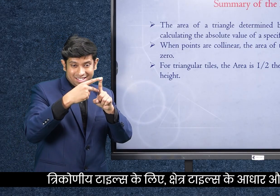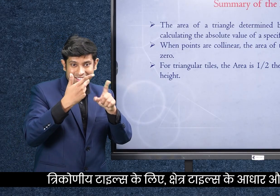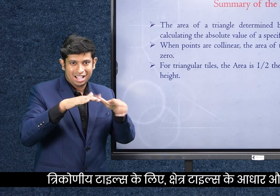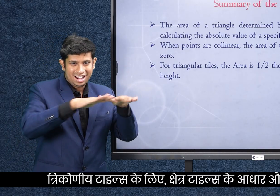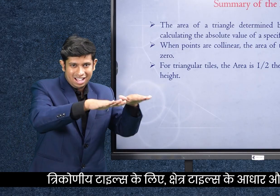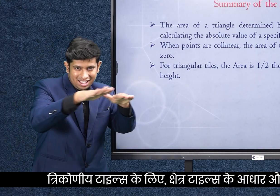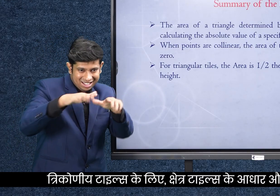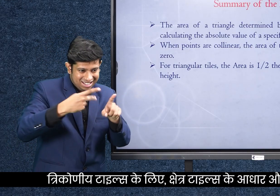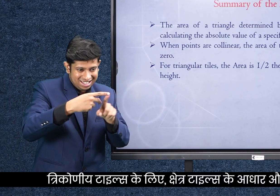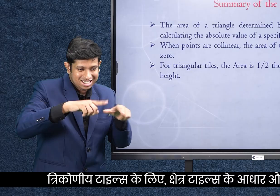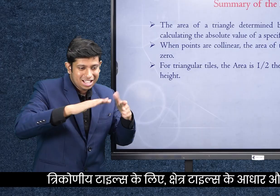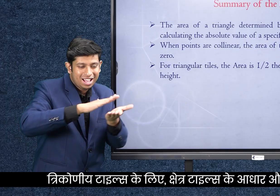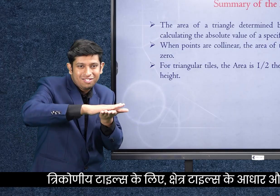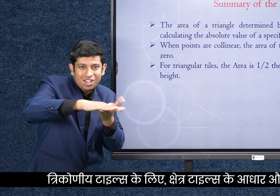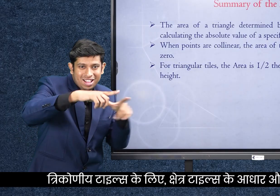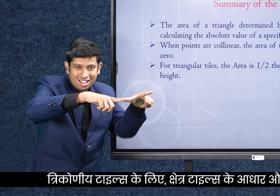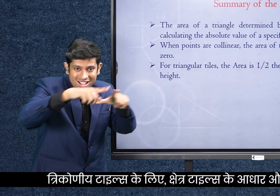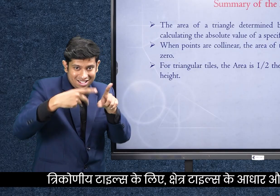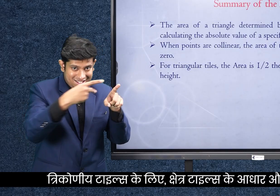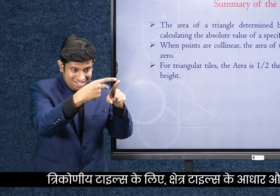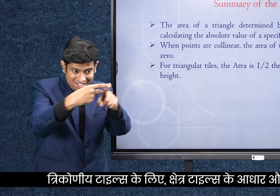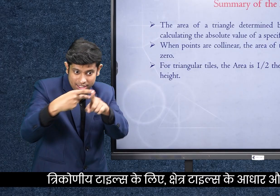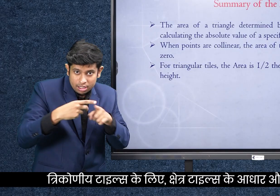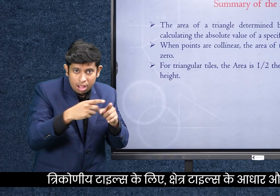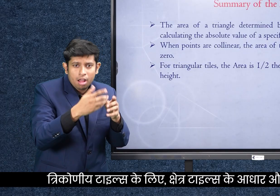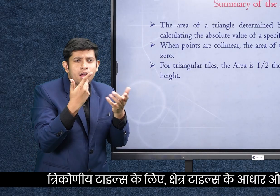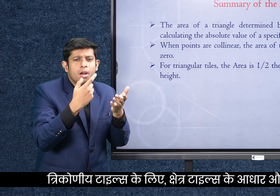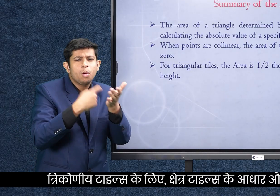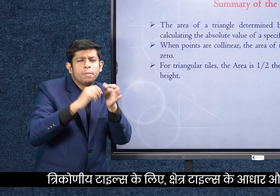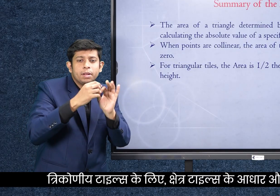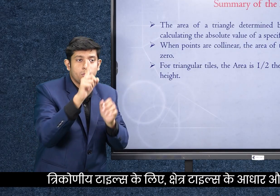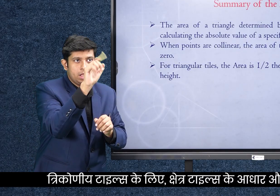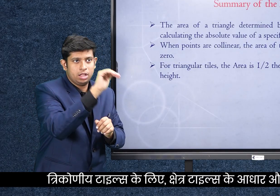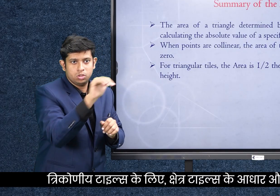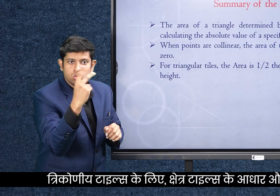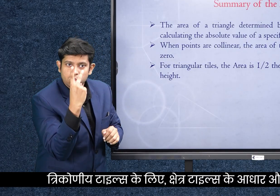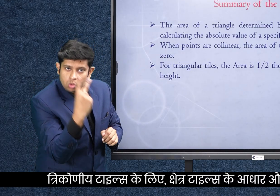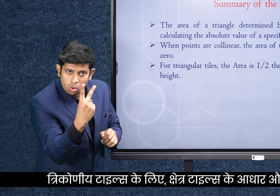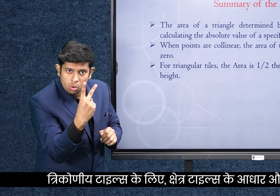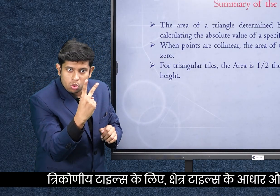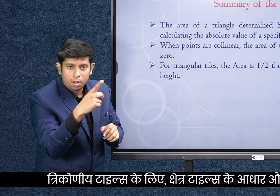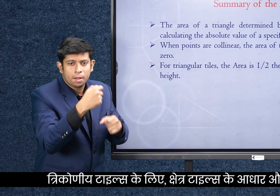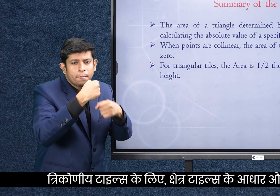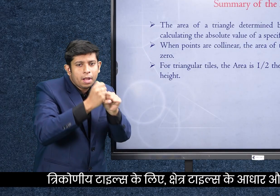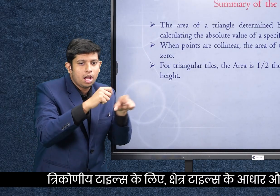त्रिकोणीय टाइल्स के लिए क्षेत्र टाइल्स के आधार और ऊंचाई का 1/2 उत्पाद है।